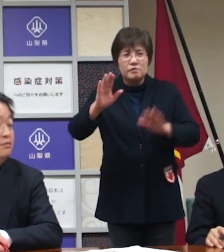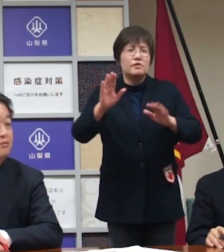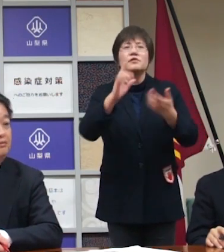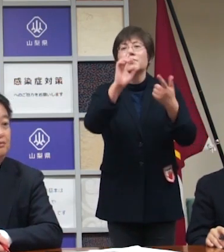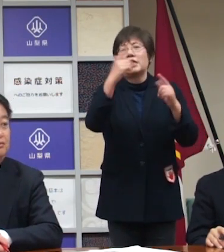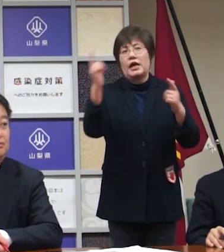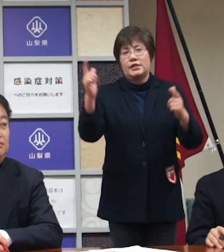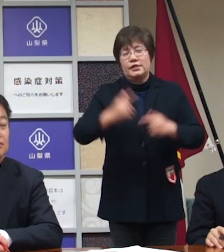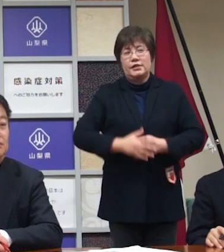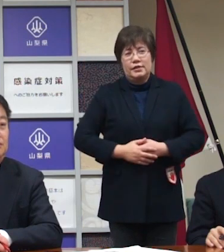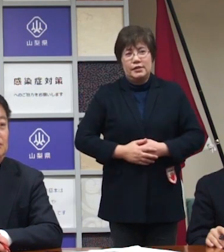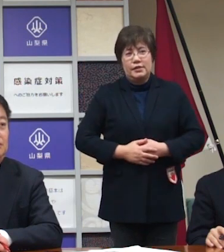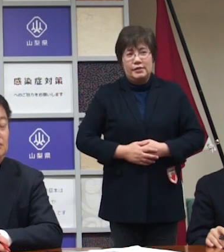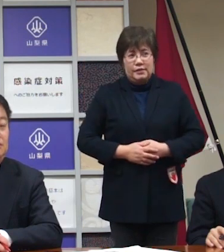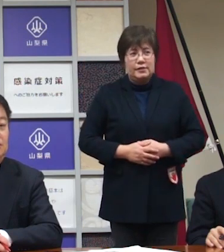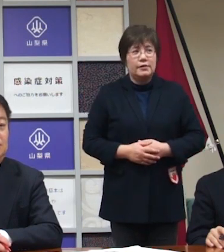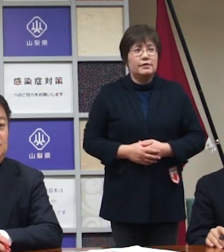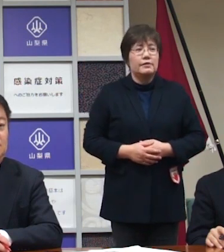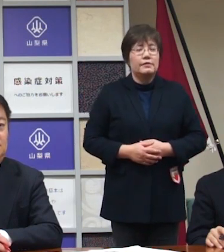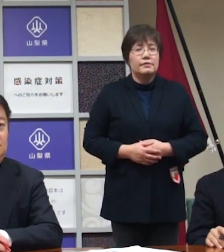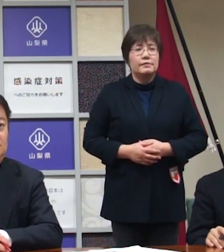他にいかがでしょう